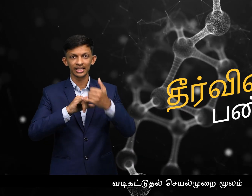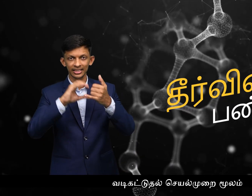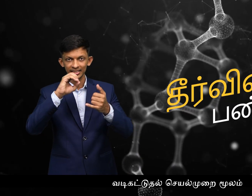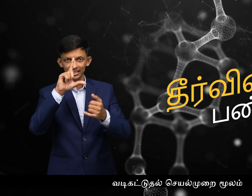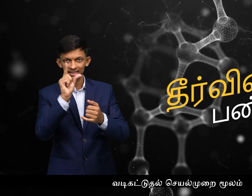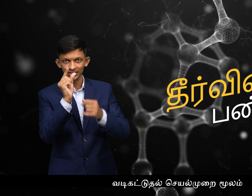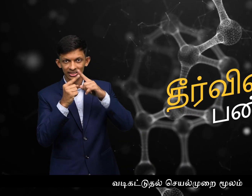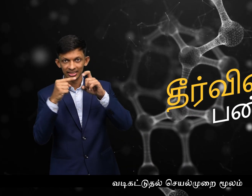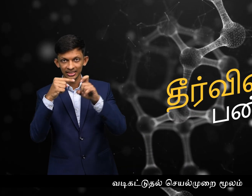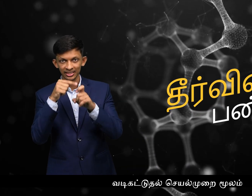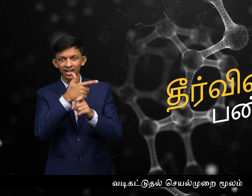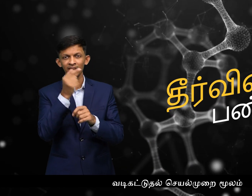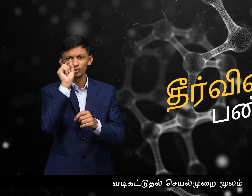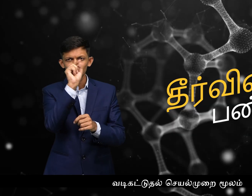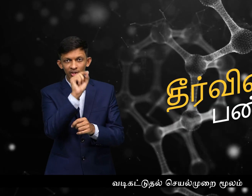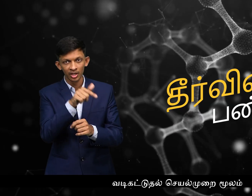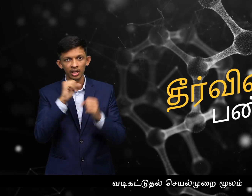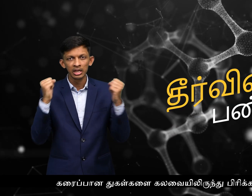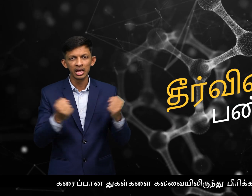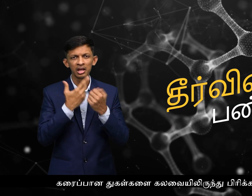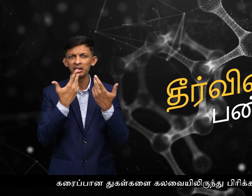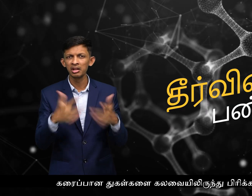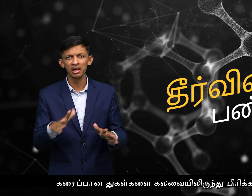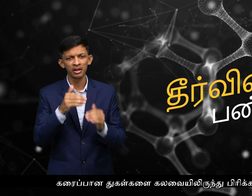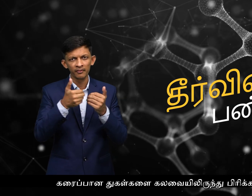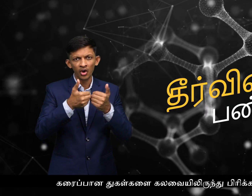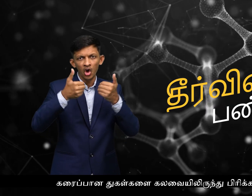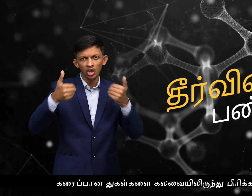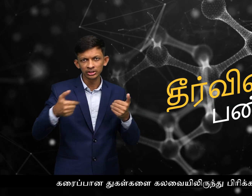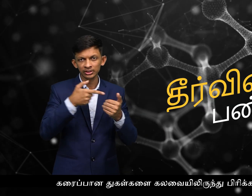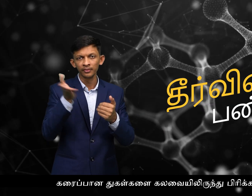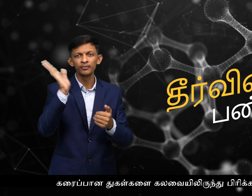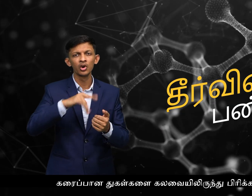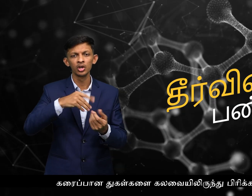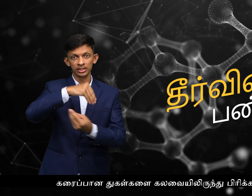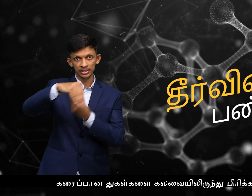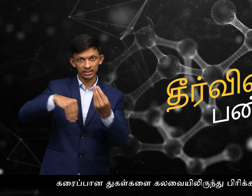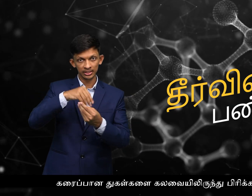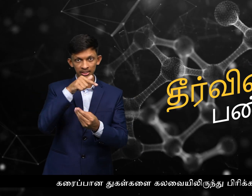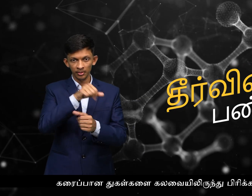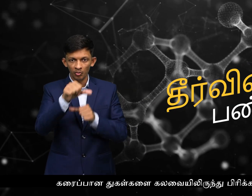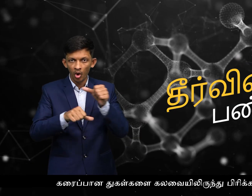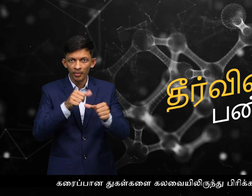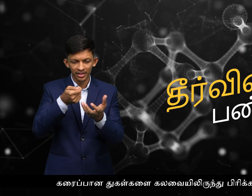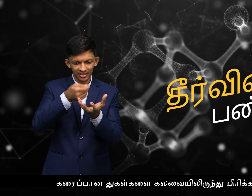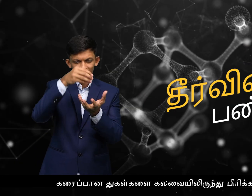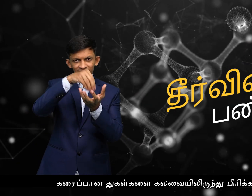வடிகட்டுதல் செயல்முறை மூலம் கரைப்பான் துகள்களை கலவையிலிருந்து பிரிக்க முடியாது.